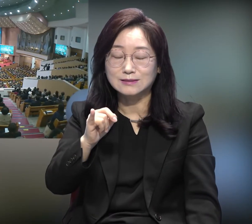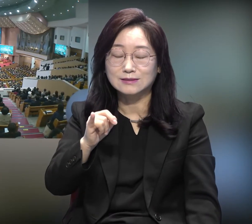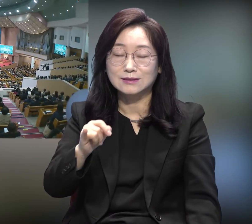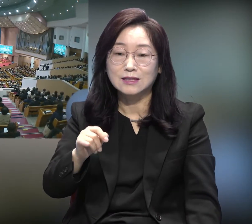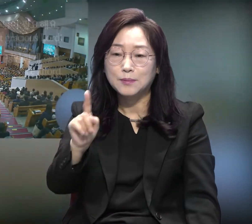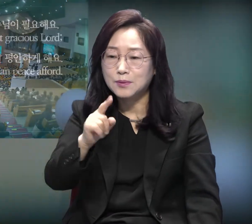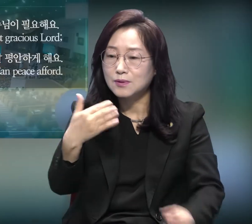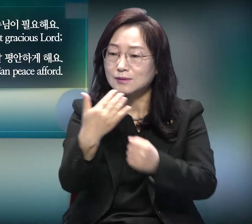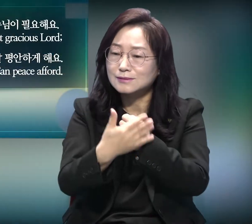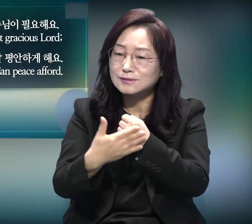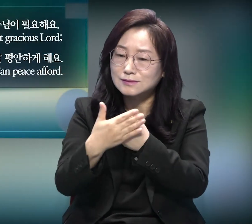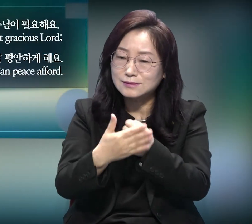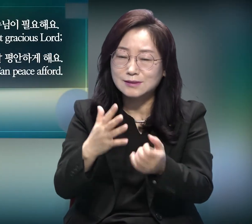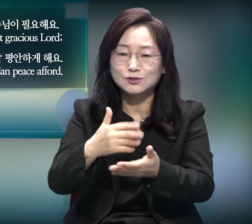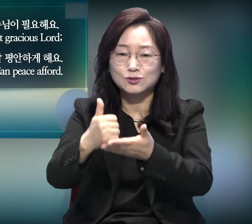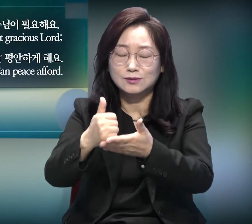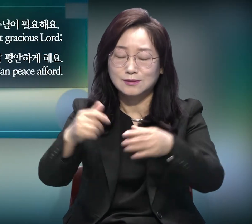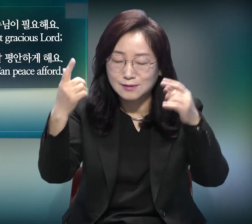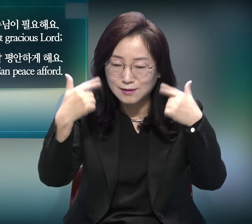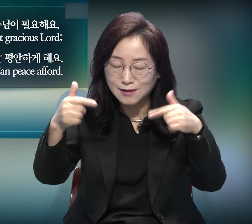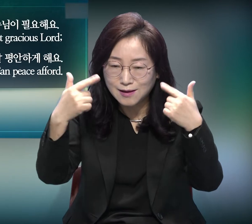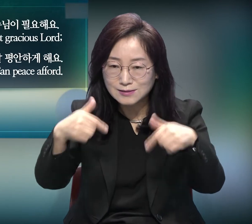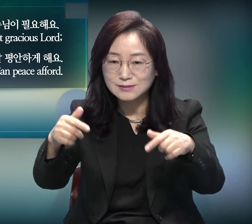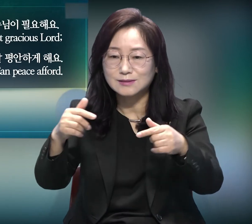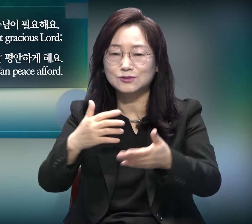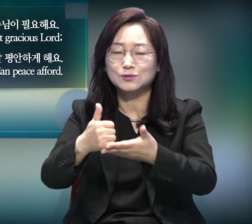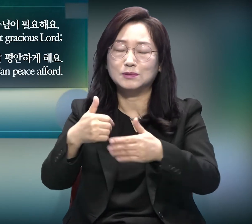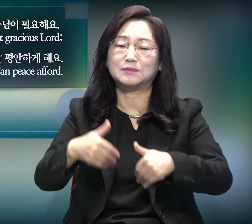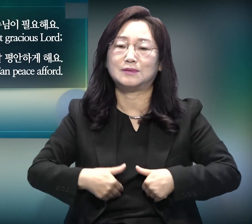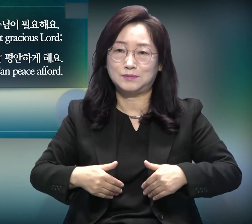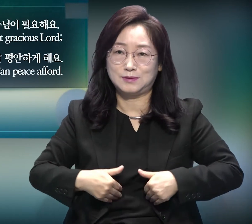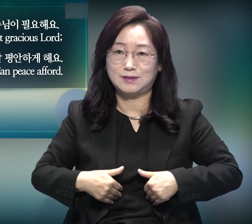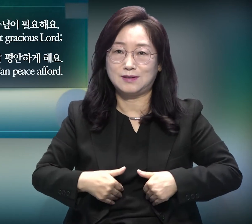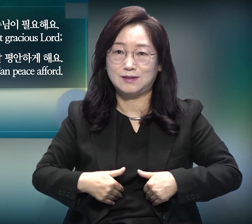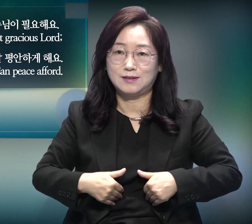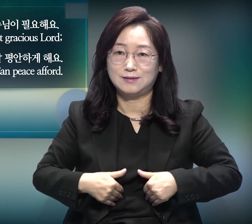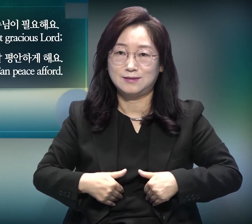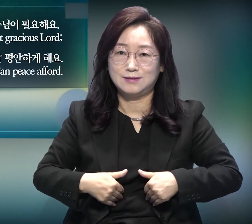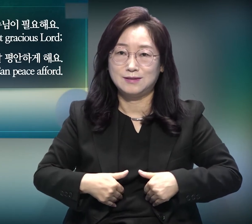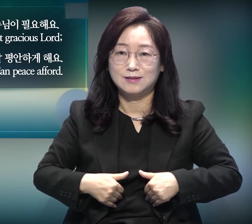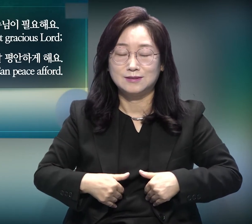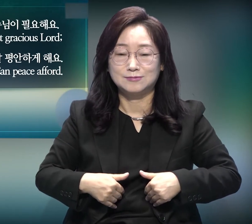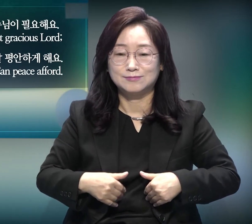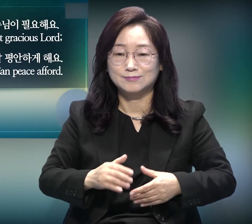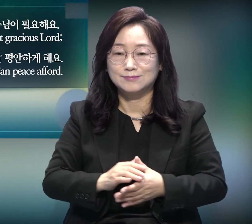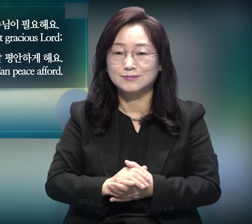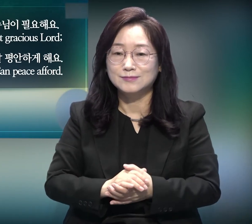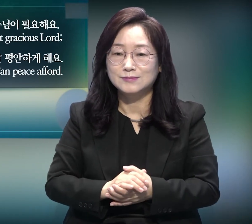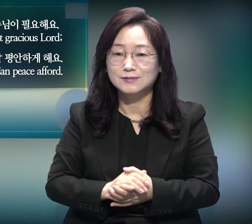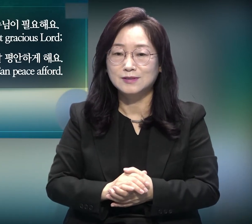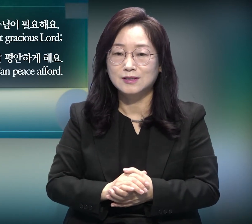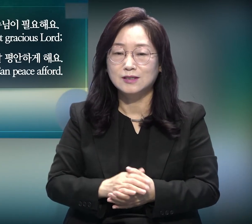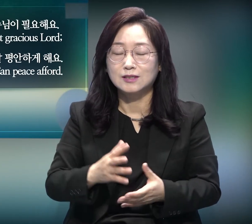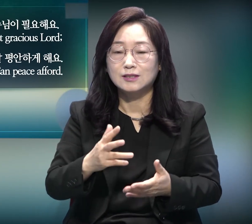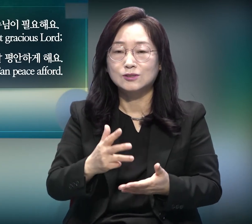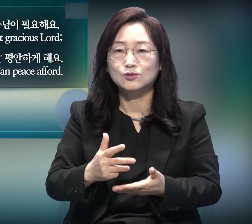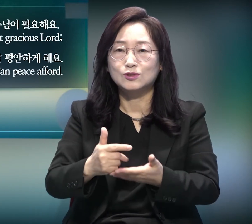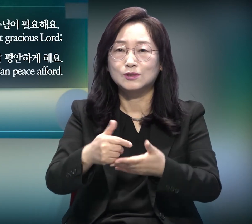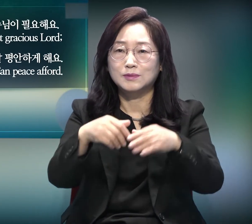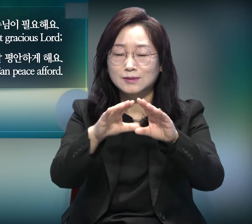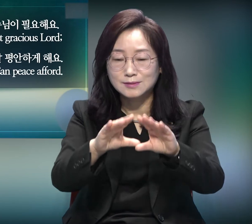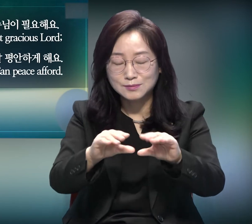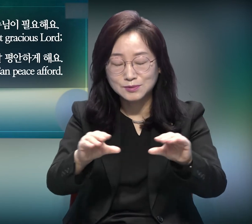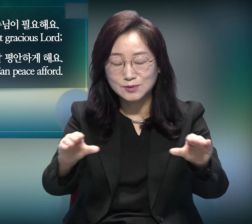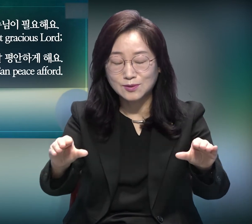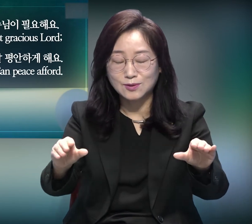Lord. 은혜로운 주님, 매 시간 주님이 필요합니다. No tender voice like thine can peace afford.